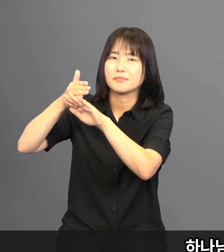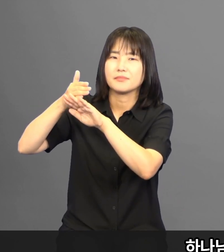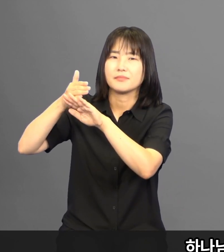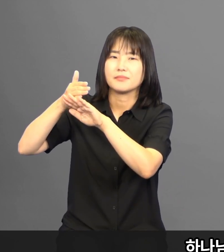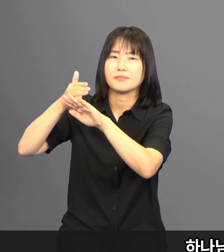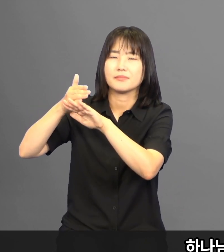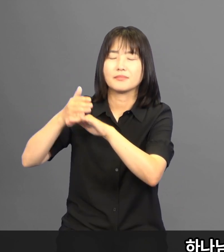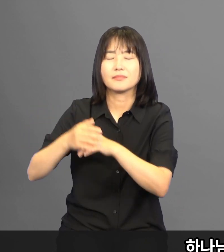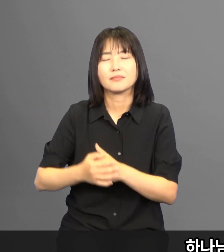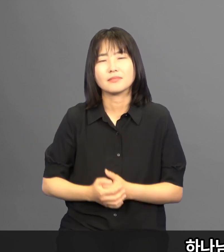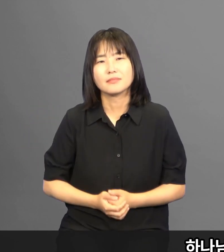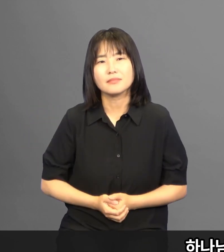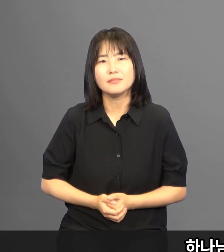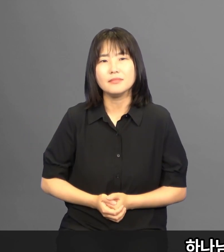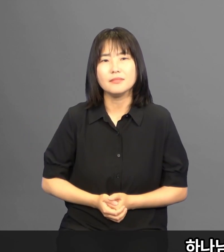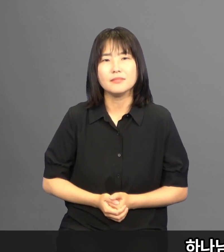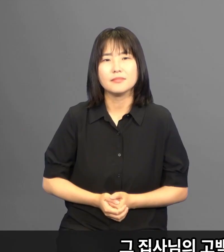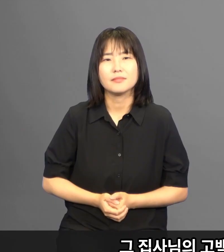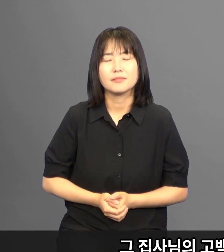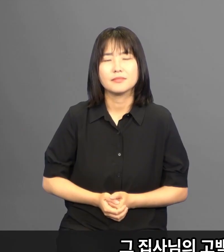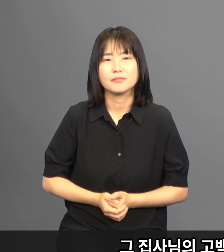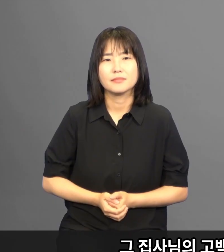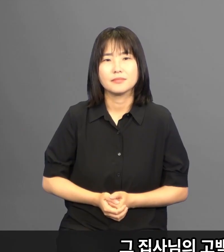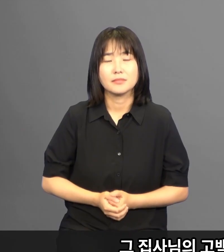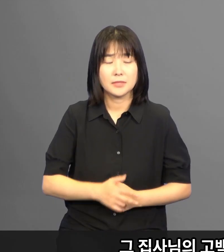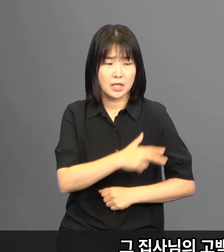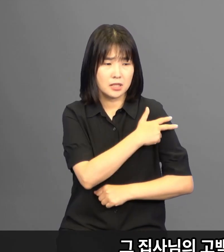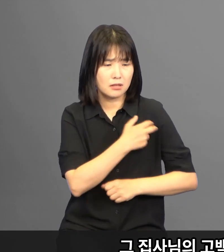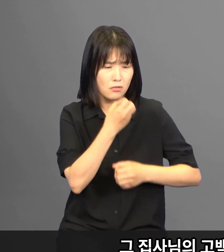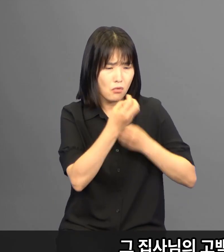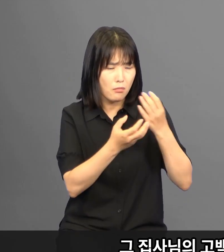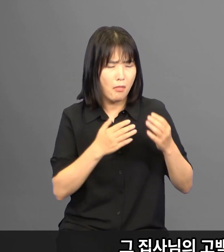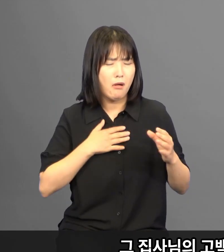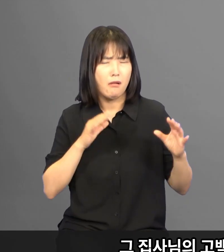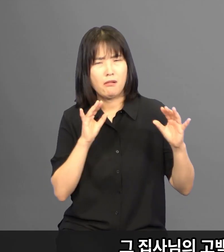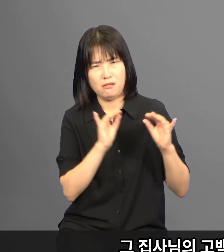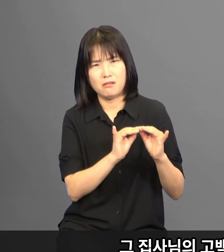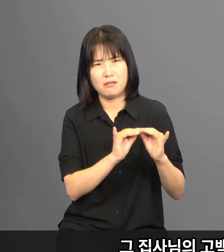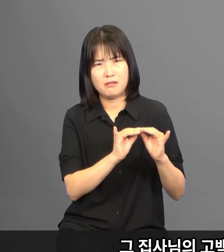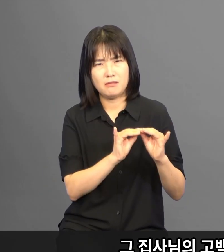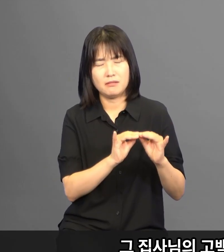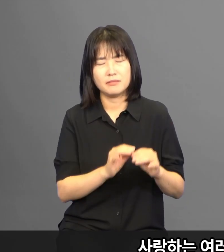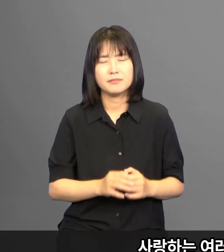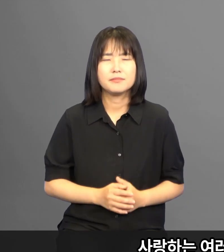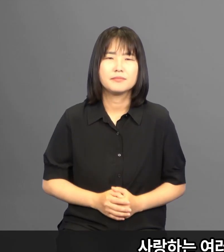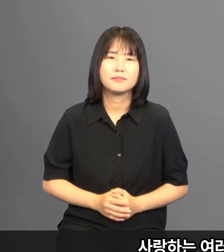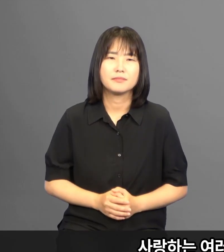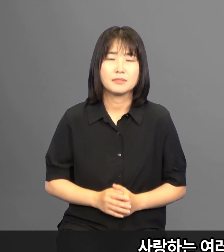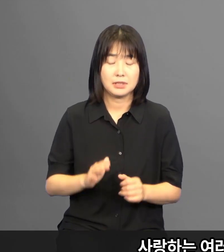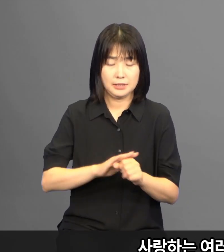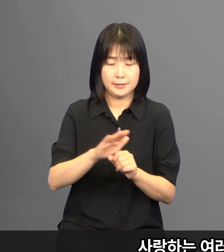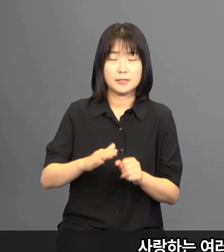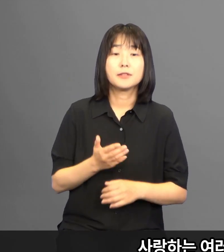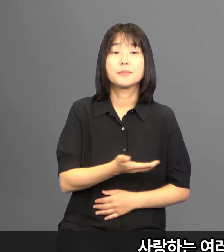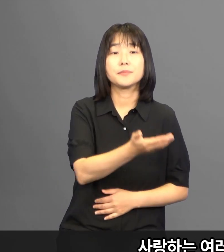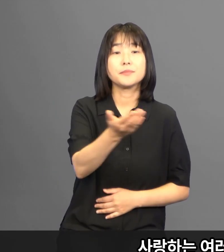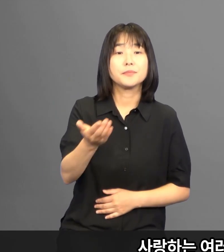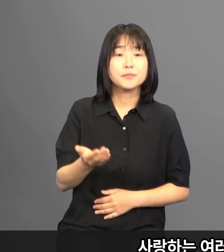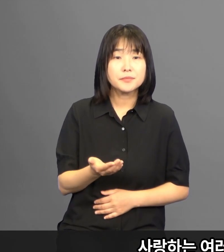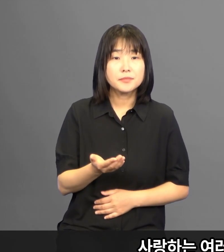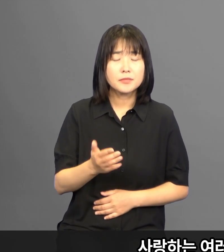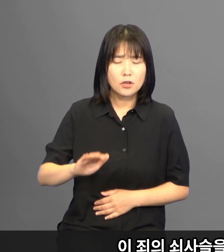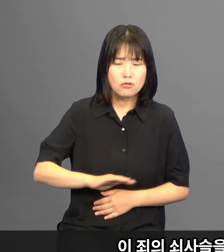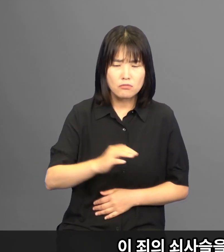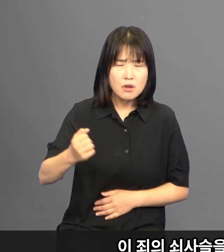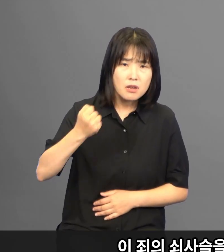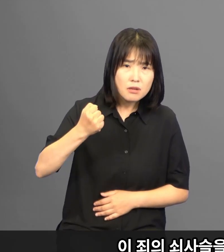하나님 감사합니다. 그 집사님의 고백이 너무 공감이 됐어요. 사랑하는 여러분, 우리